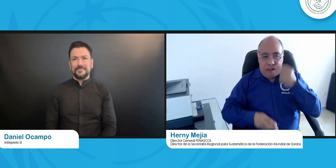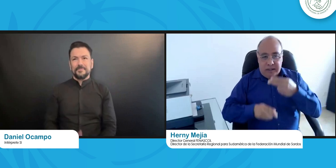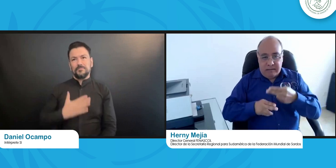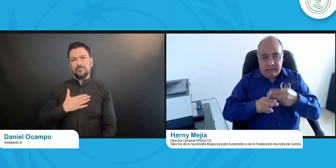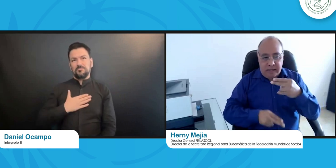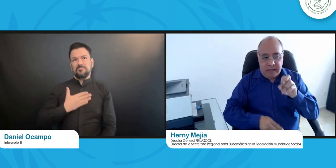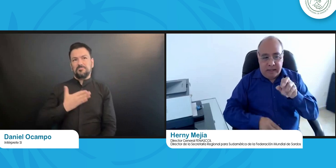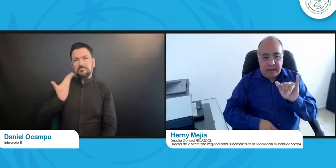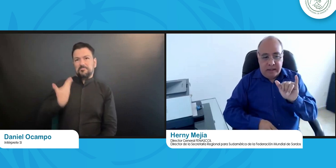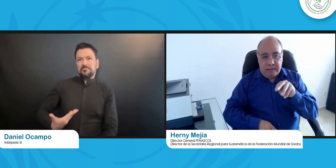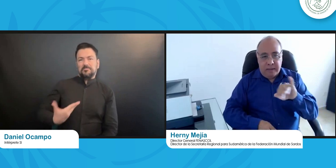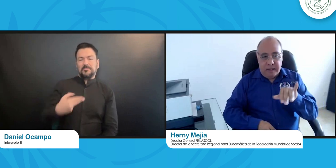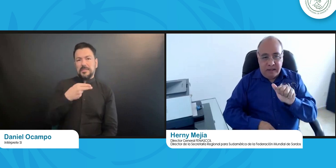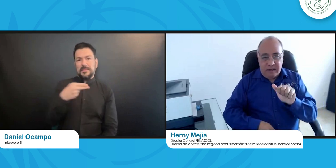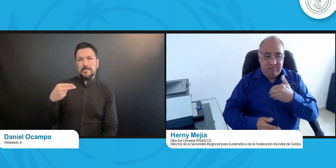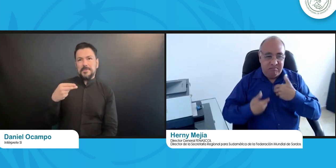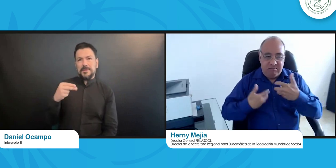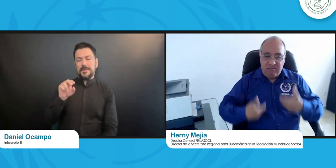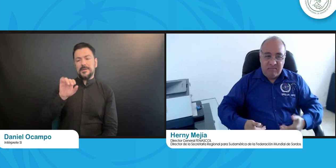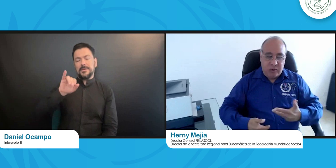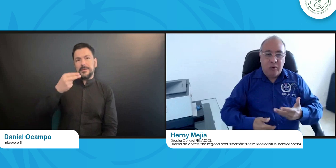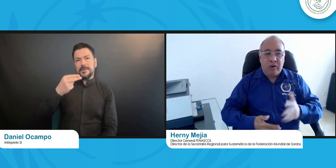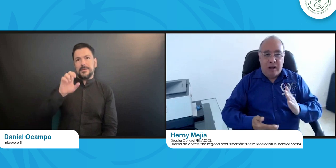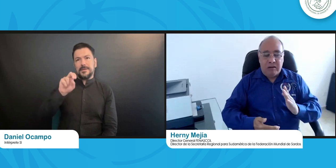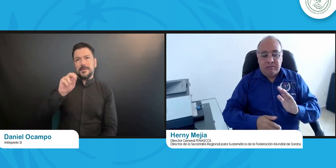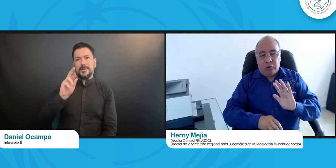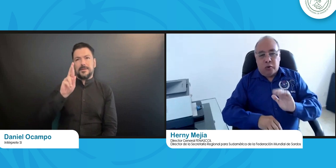Me presento, soy Henry Mejía.